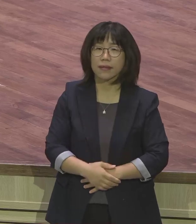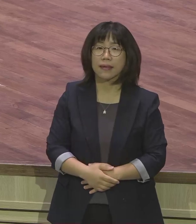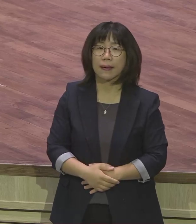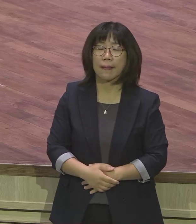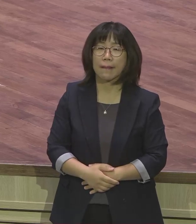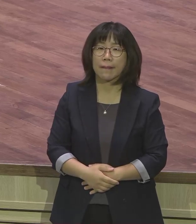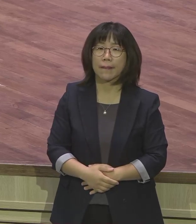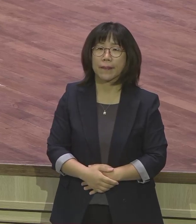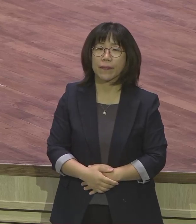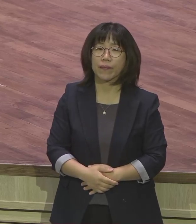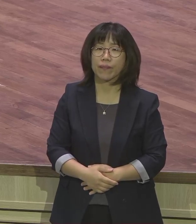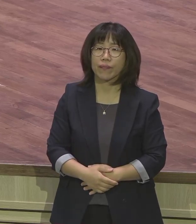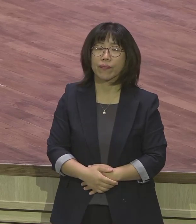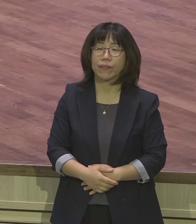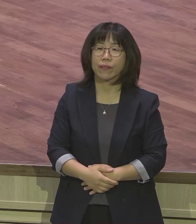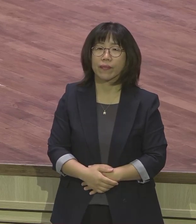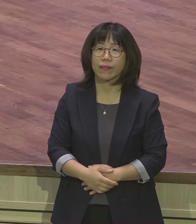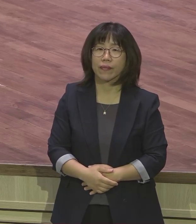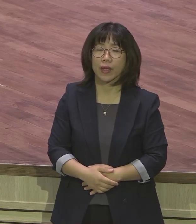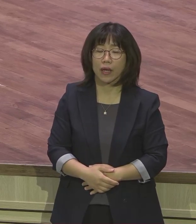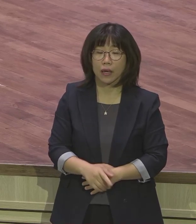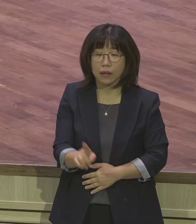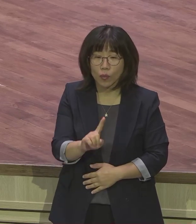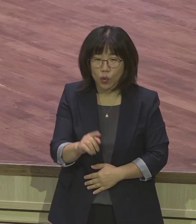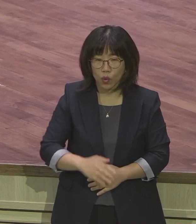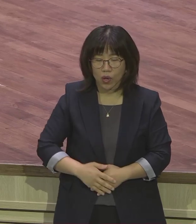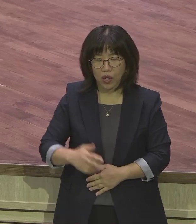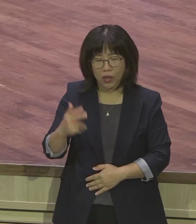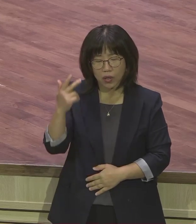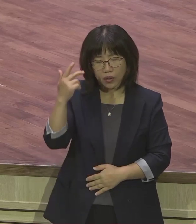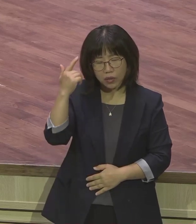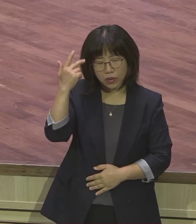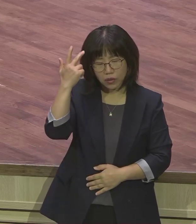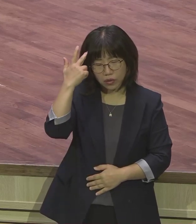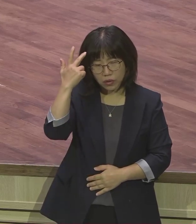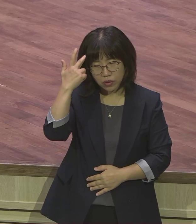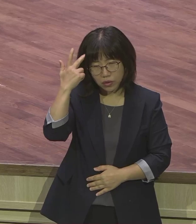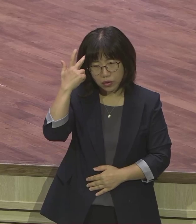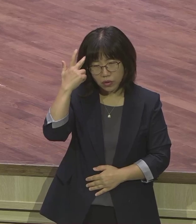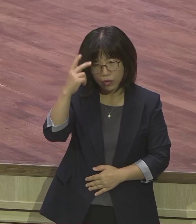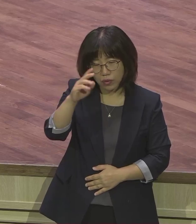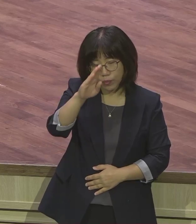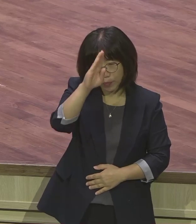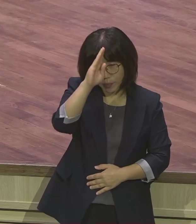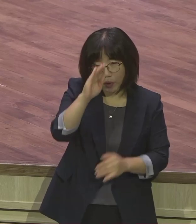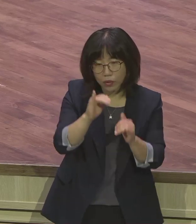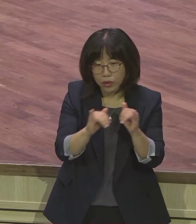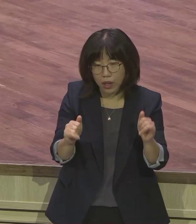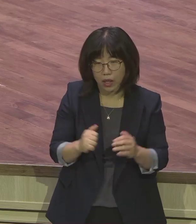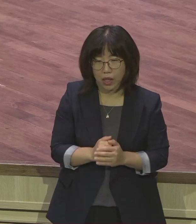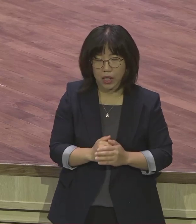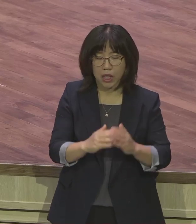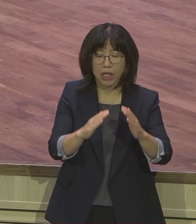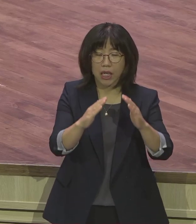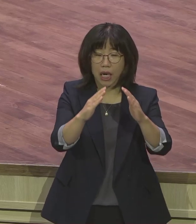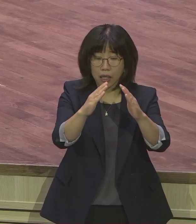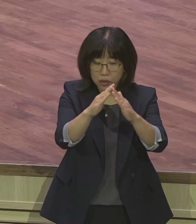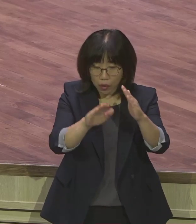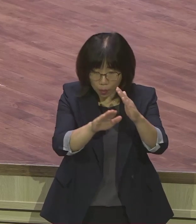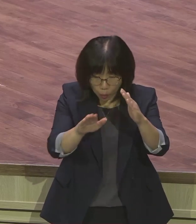정신병자가 한 집 건너 하나가 아니고 한 집에 둘이에요.